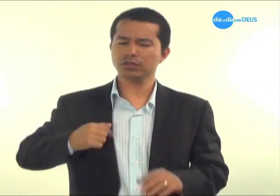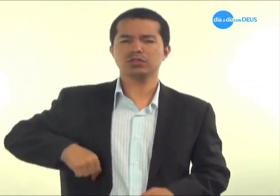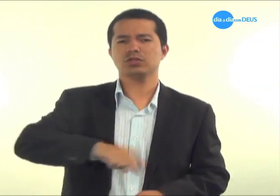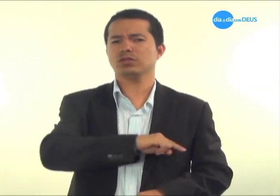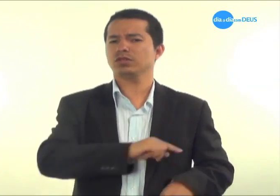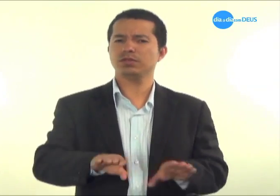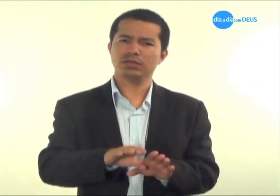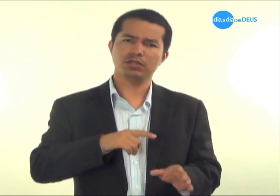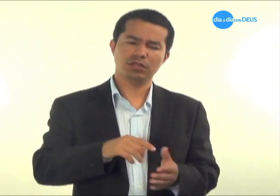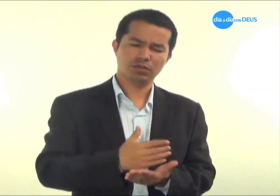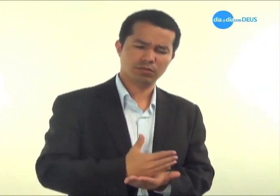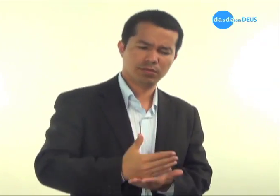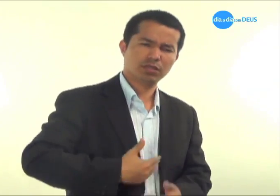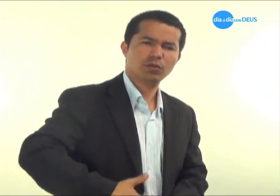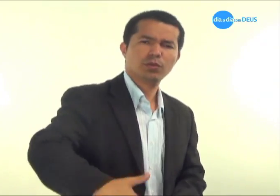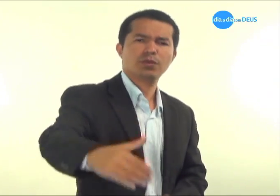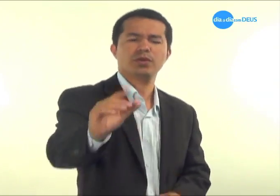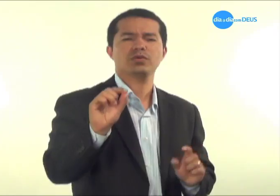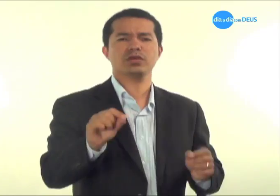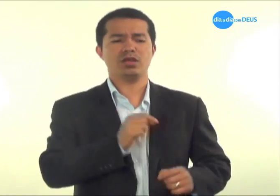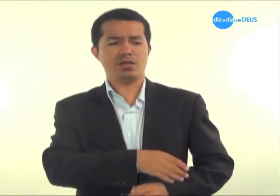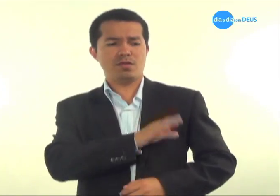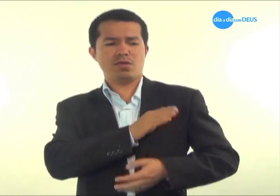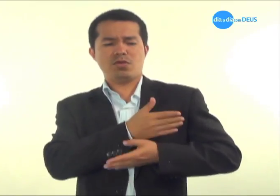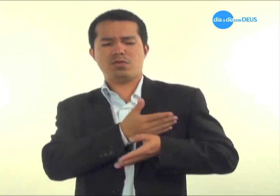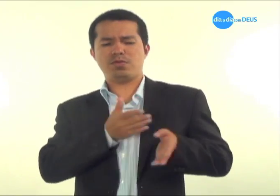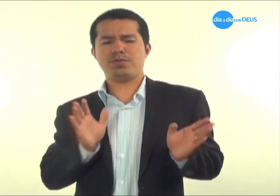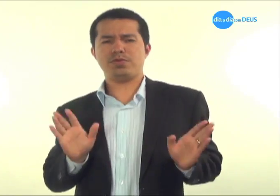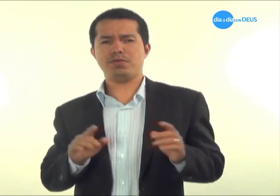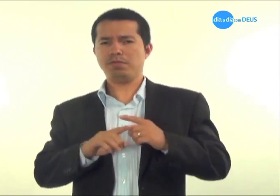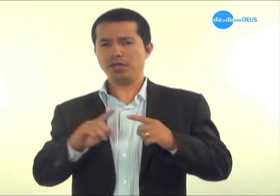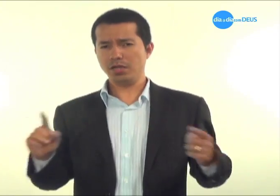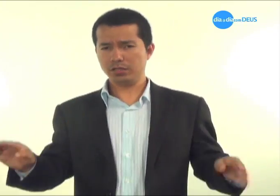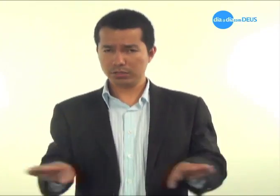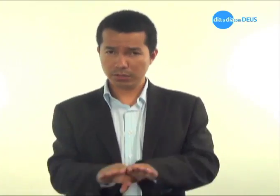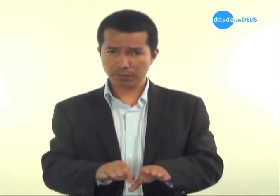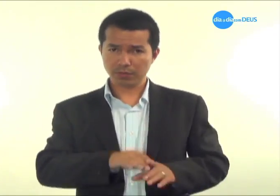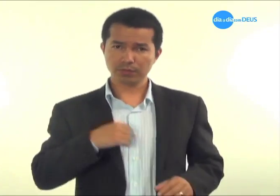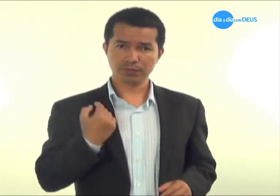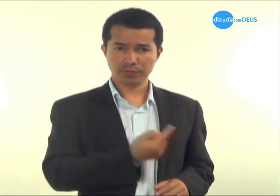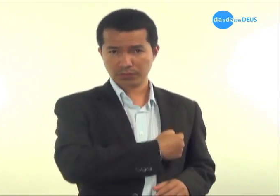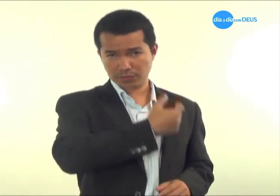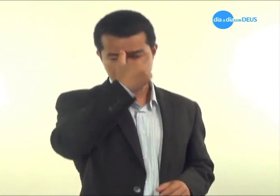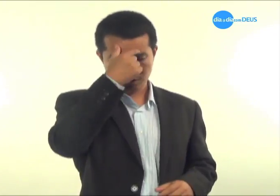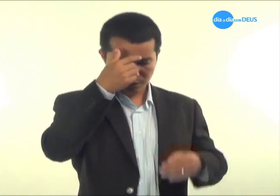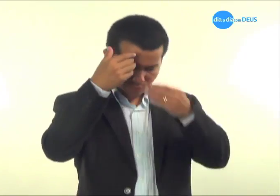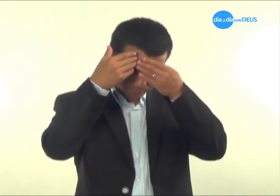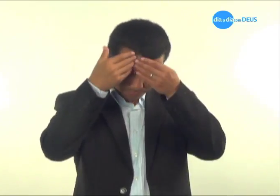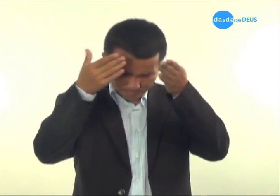abrindo a porta do nosso coração através da nossa mente, permitindo que os